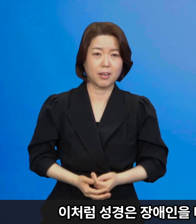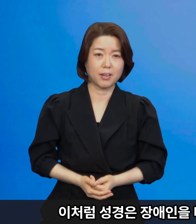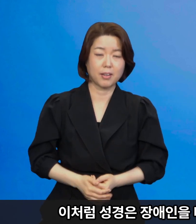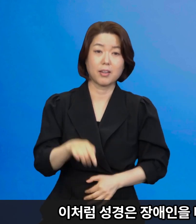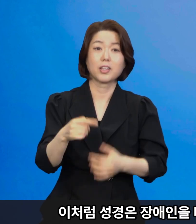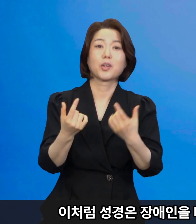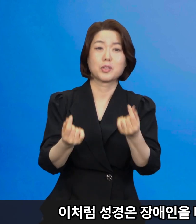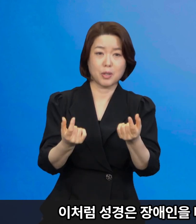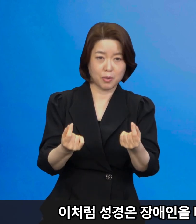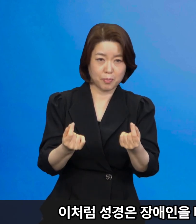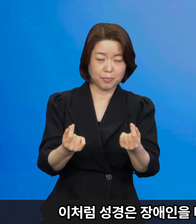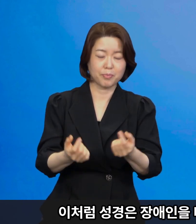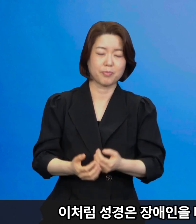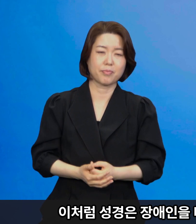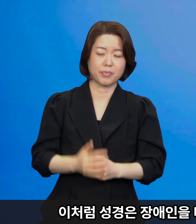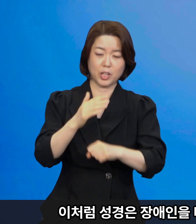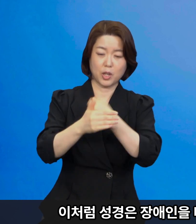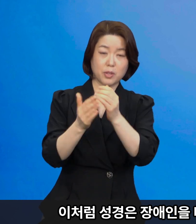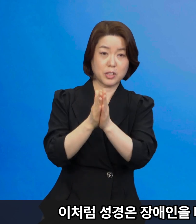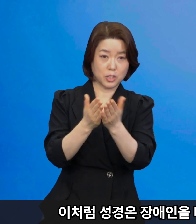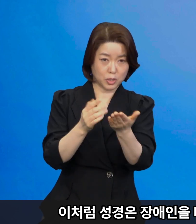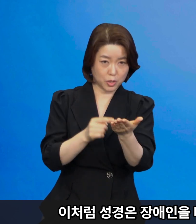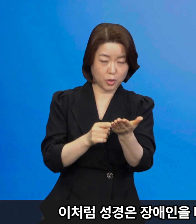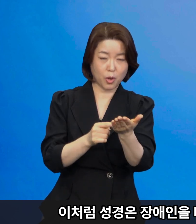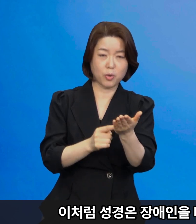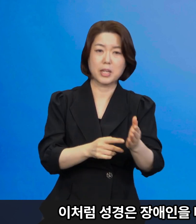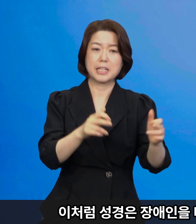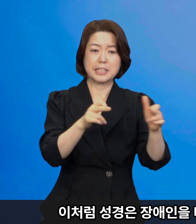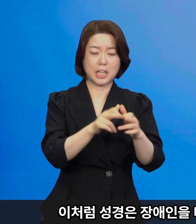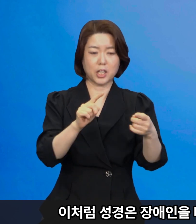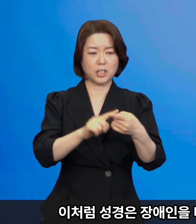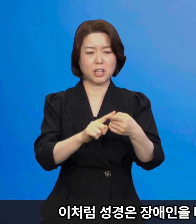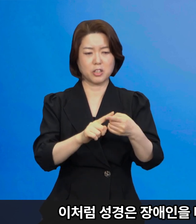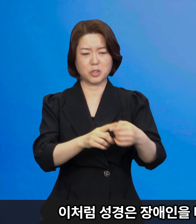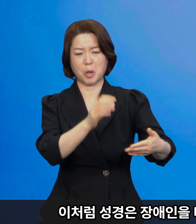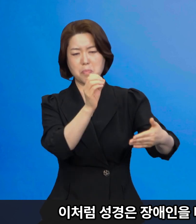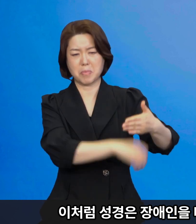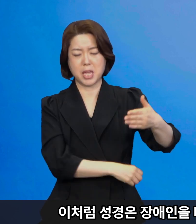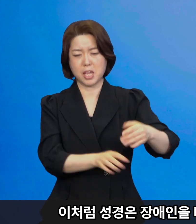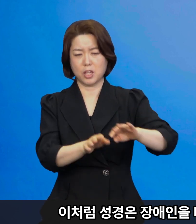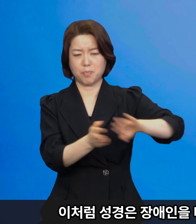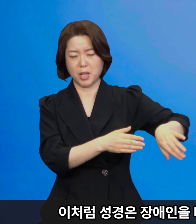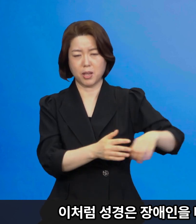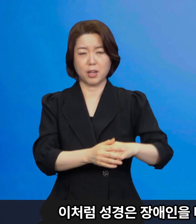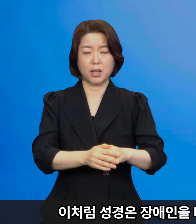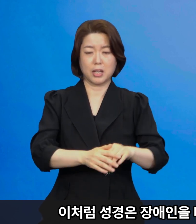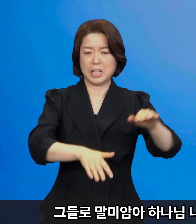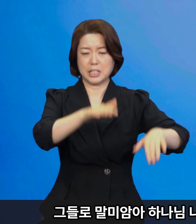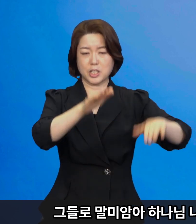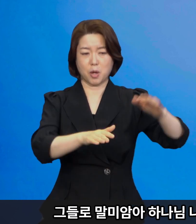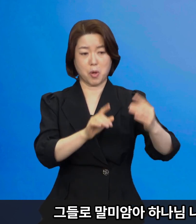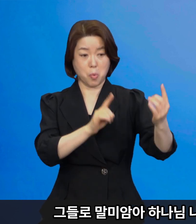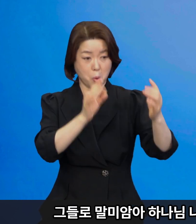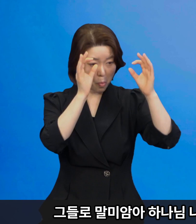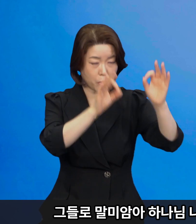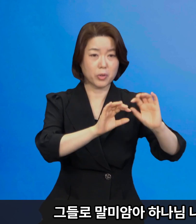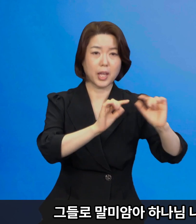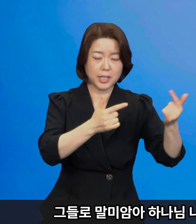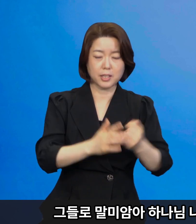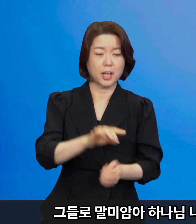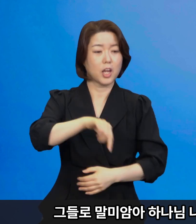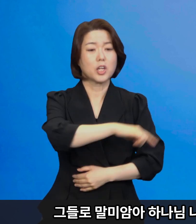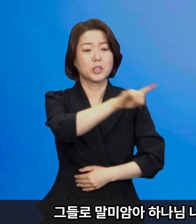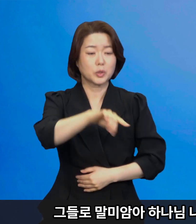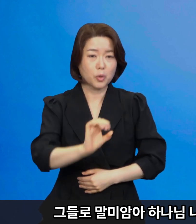이처럼 성경은 장애인을 배제 혹은 차별의 대상이 아니라 그들로 말미암아